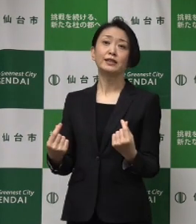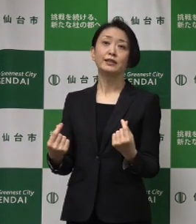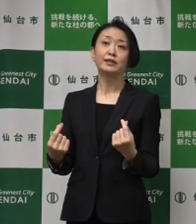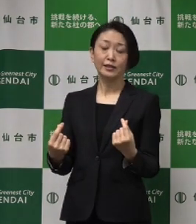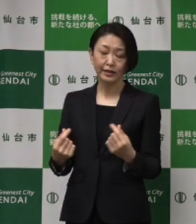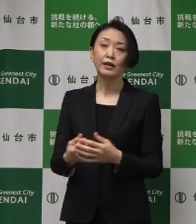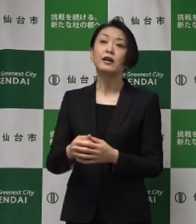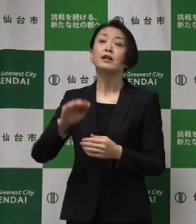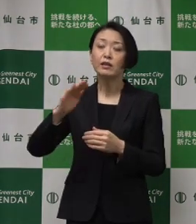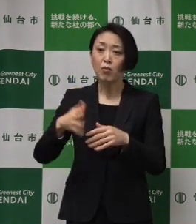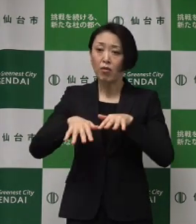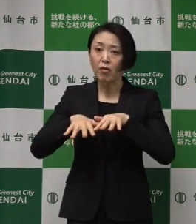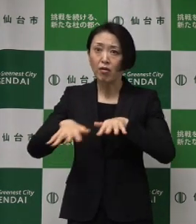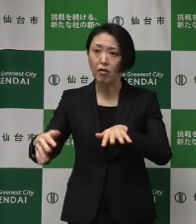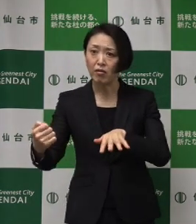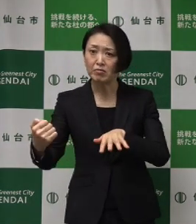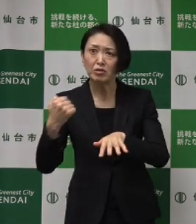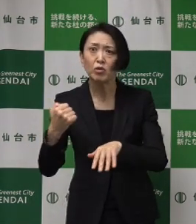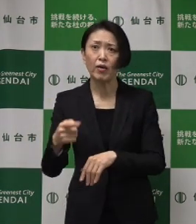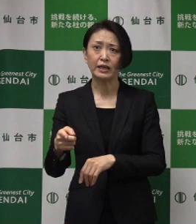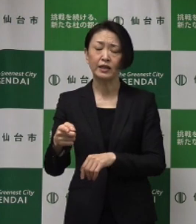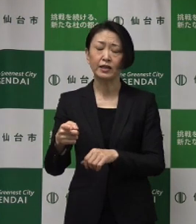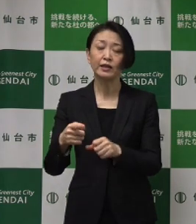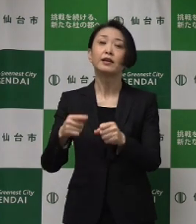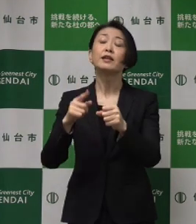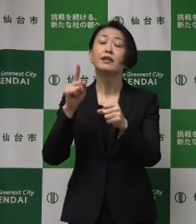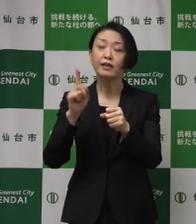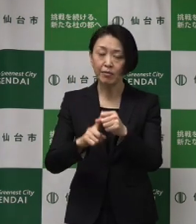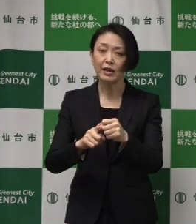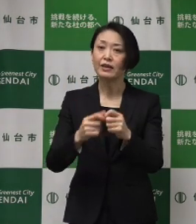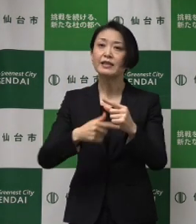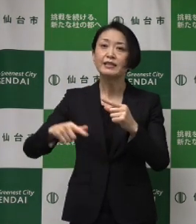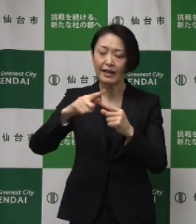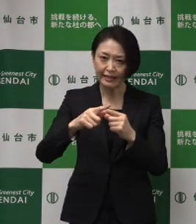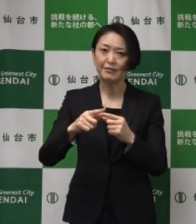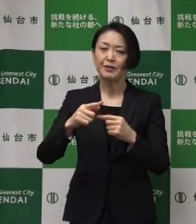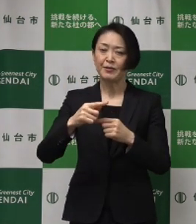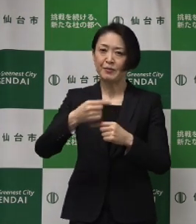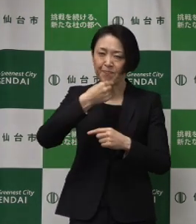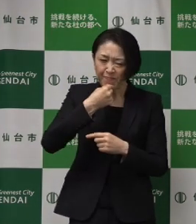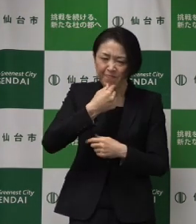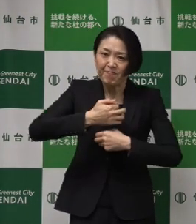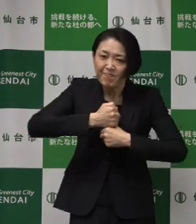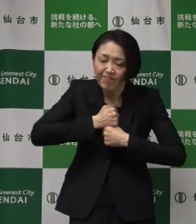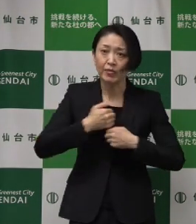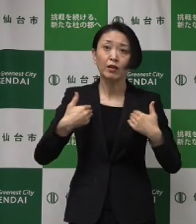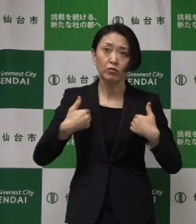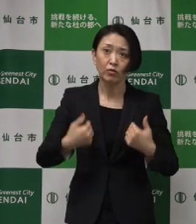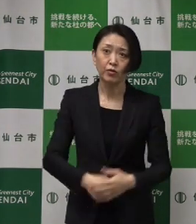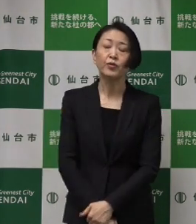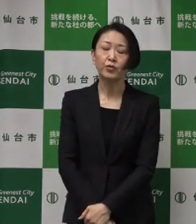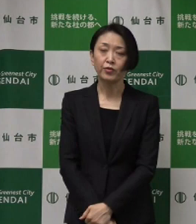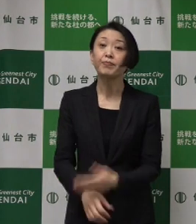が強いということですから、より一層感染対策を強化していただきたい。これまで